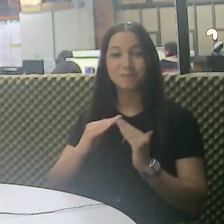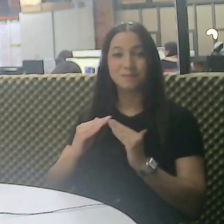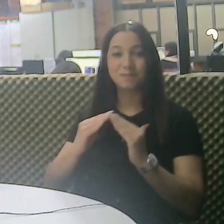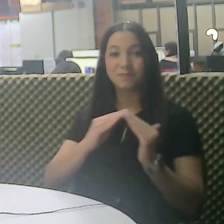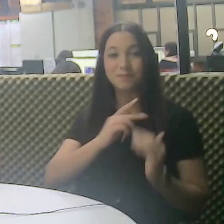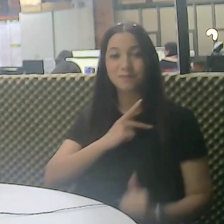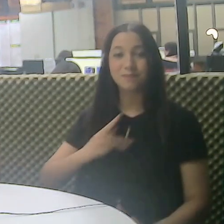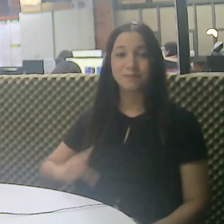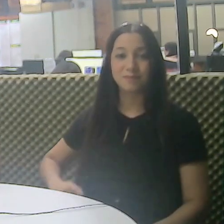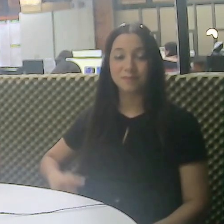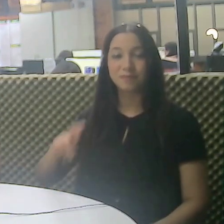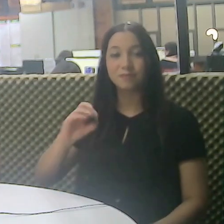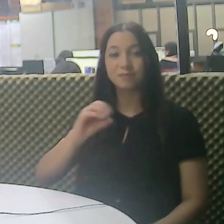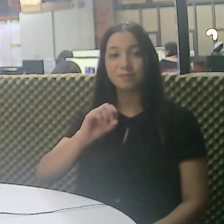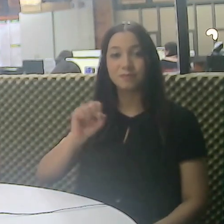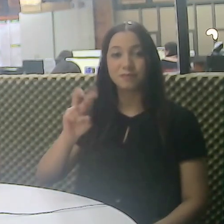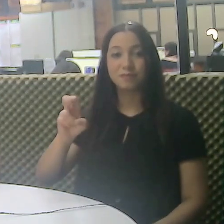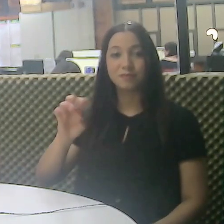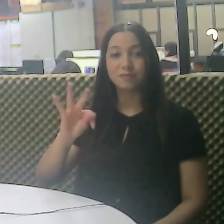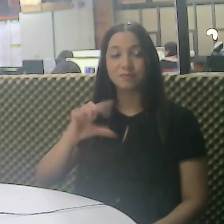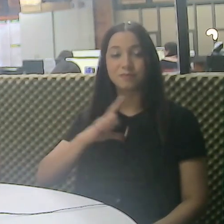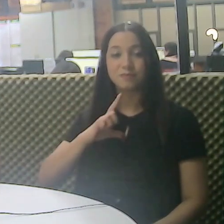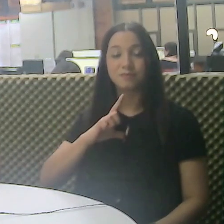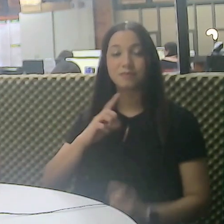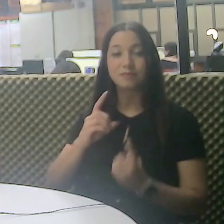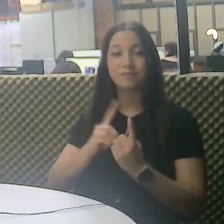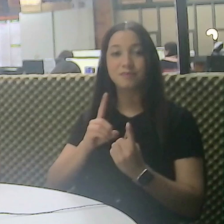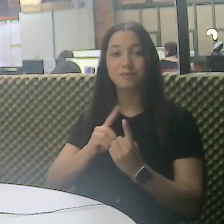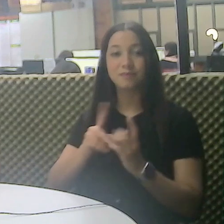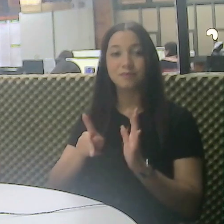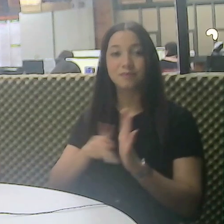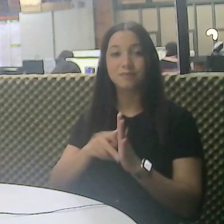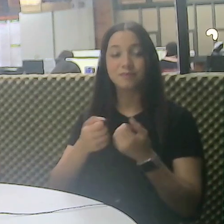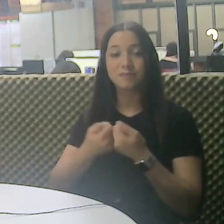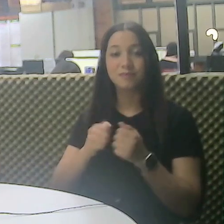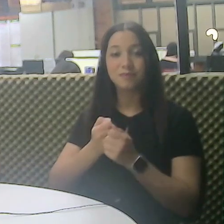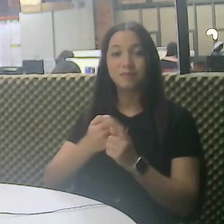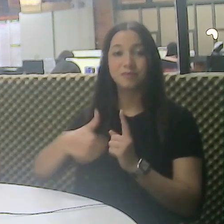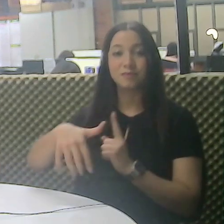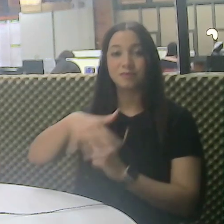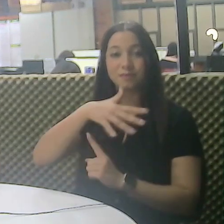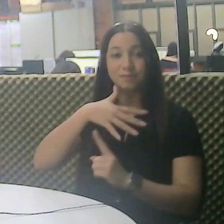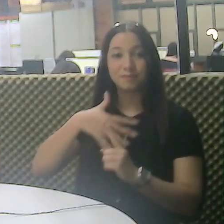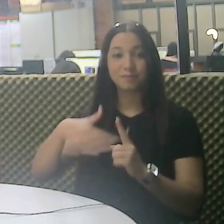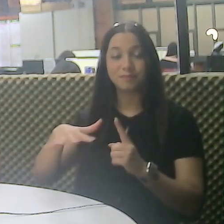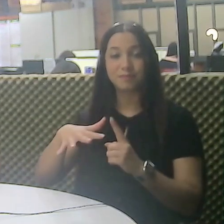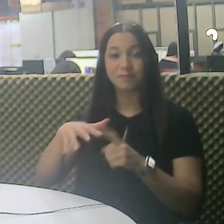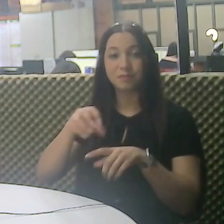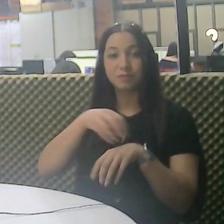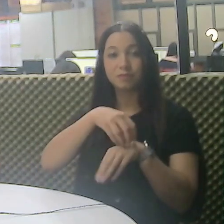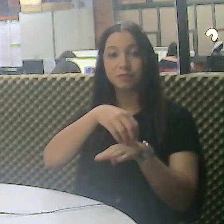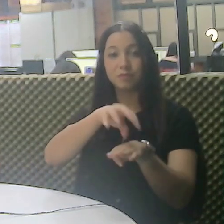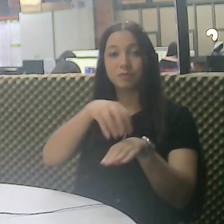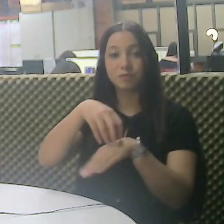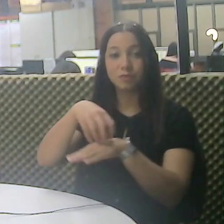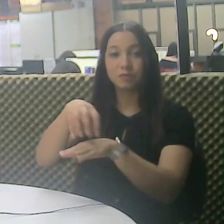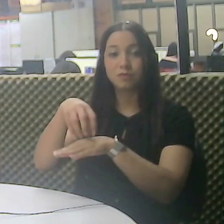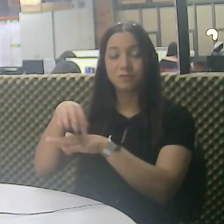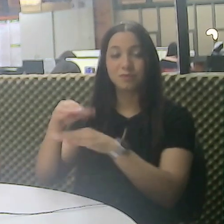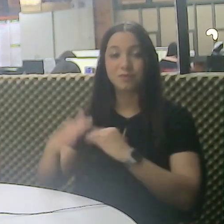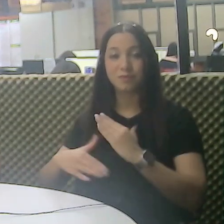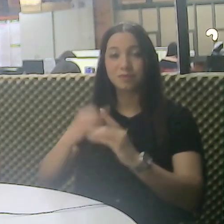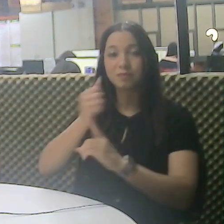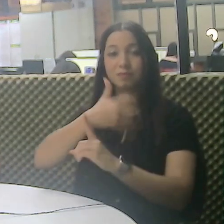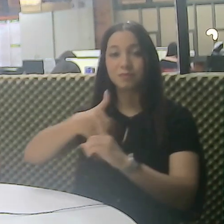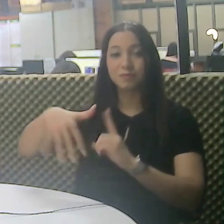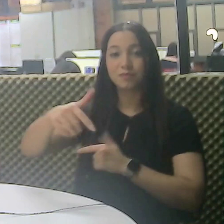Presidente Roosevelt terão à disposição os atendimentos oferecidos pelo Busão Social. O veículo itinerante da Secretaria Municipal de